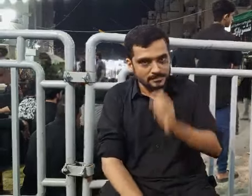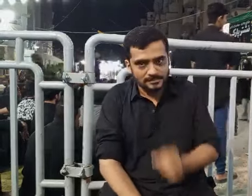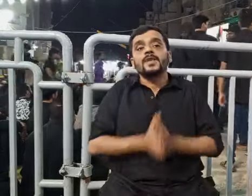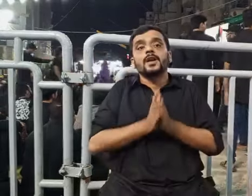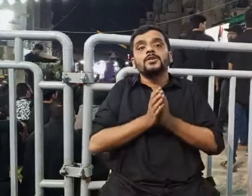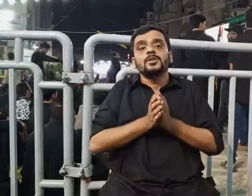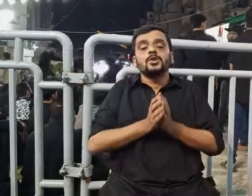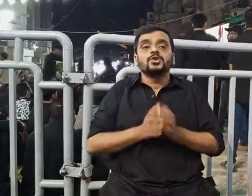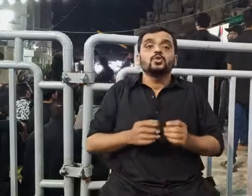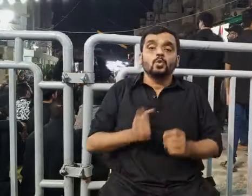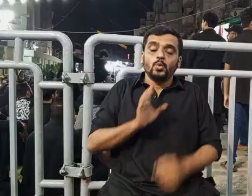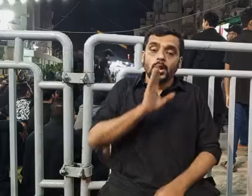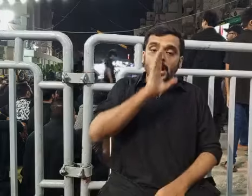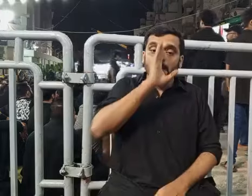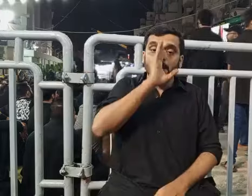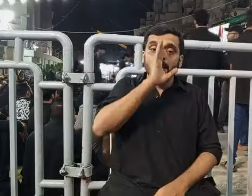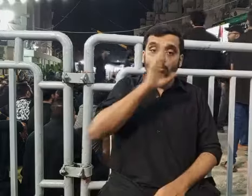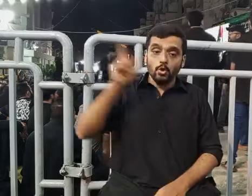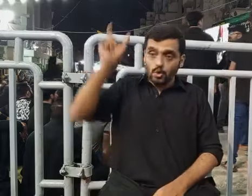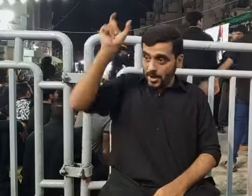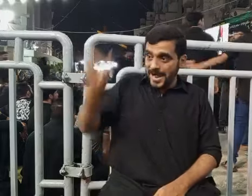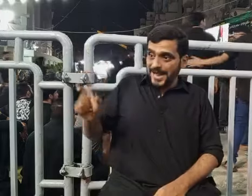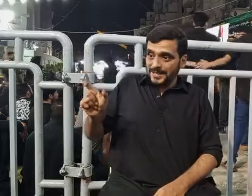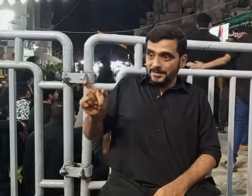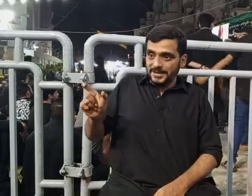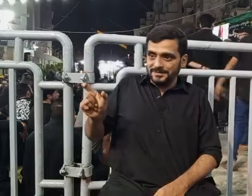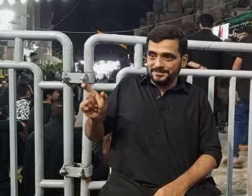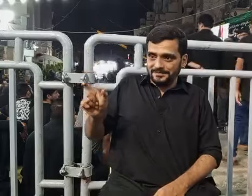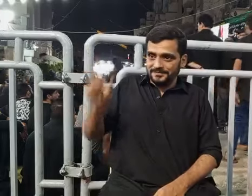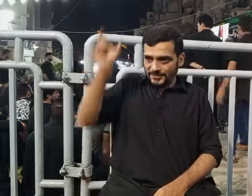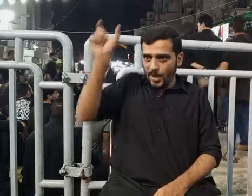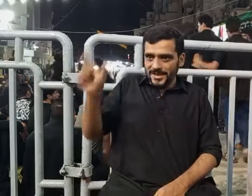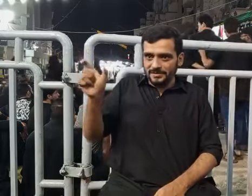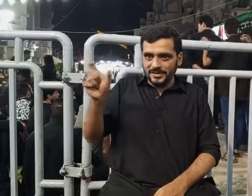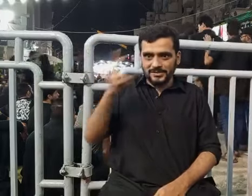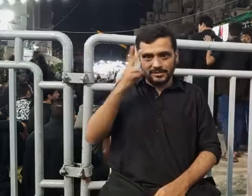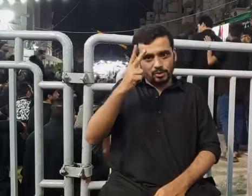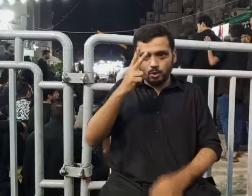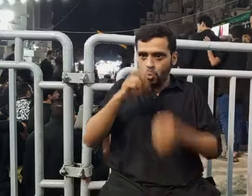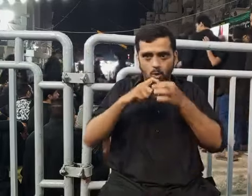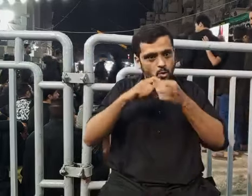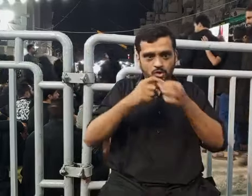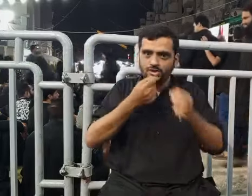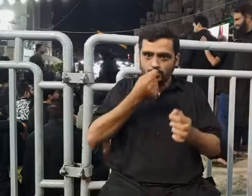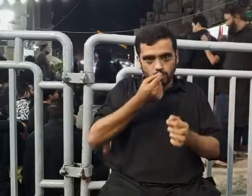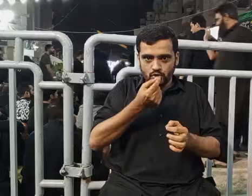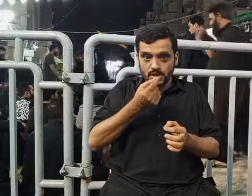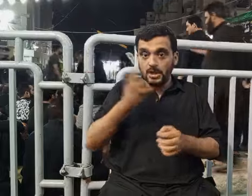کے خلاف تھا جو سورہ اجرا ہی مشرکوں کے کرتوتوں کو بیان کرنے کے لیے